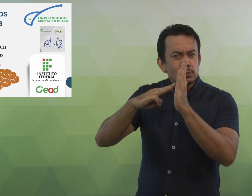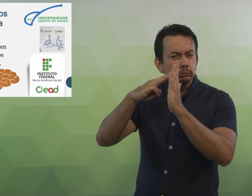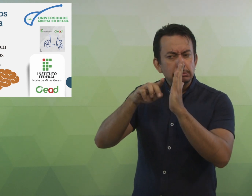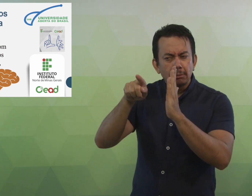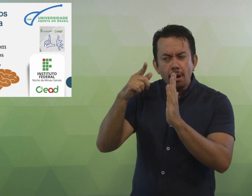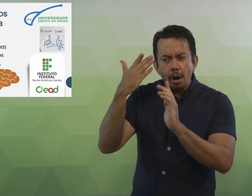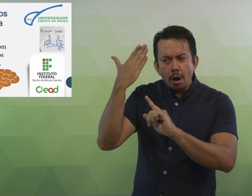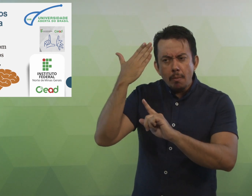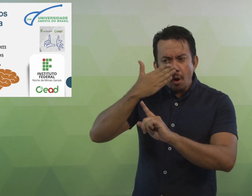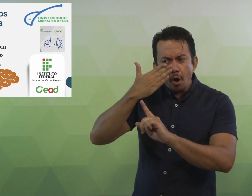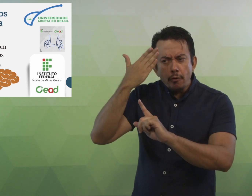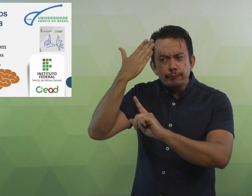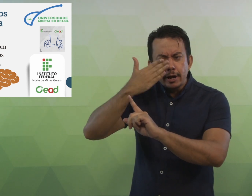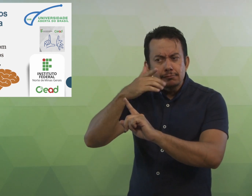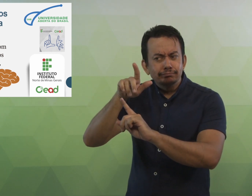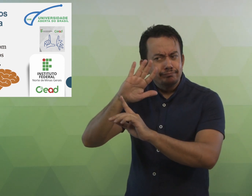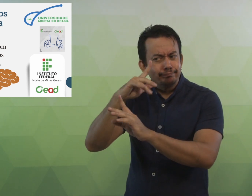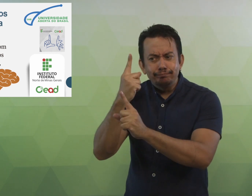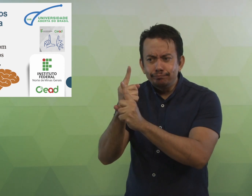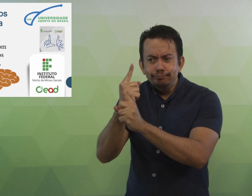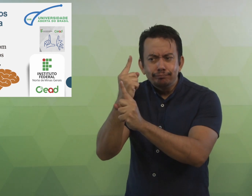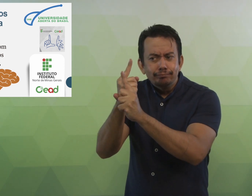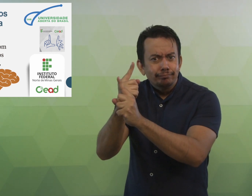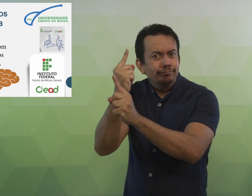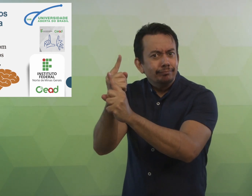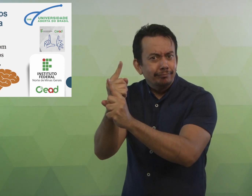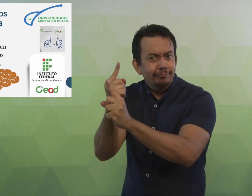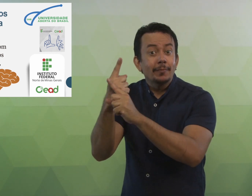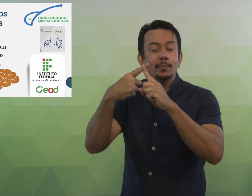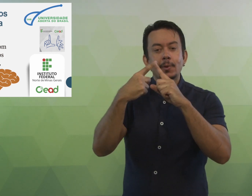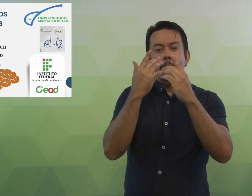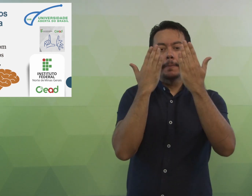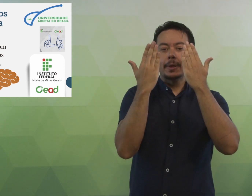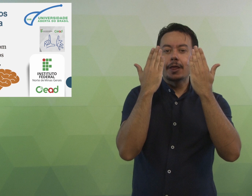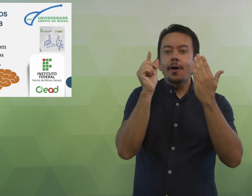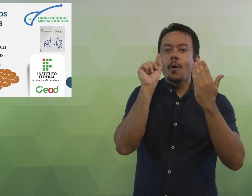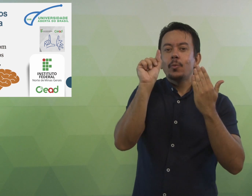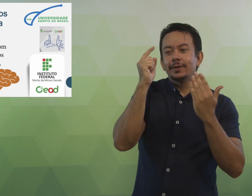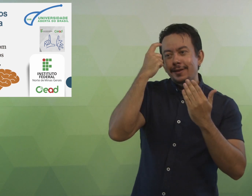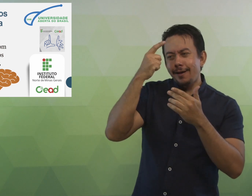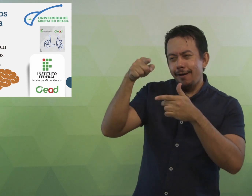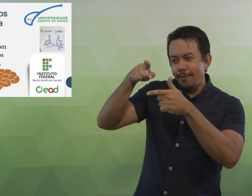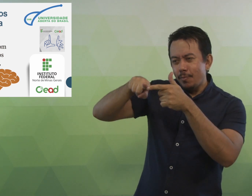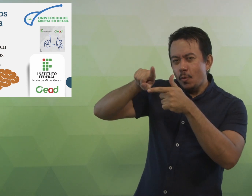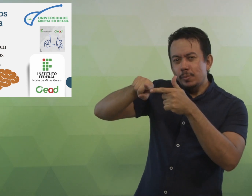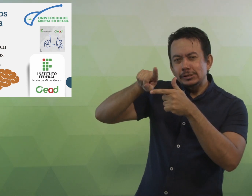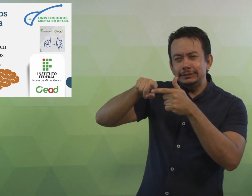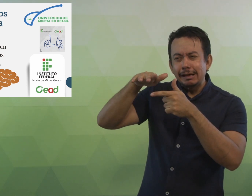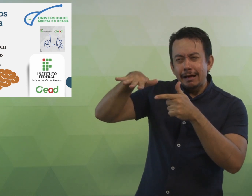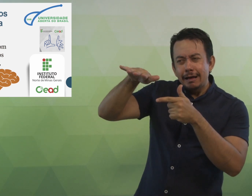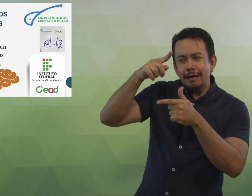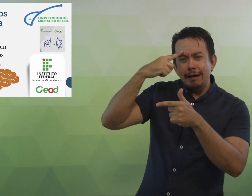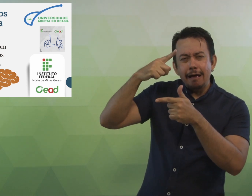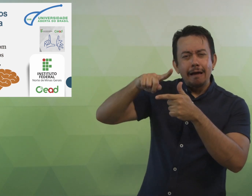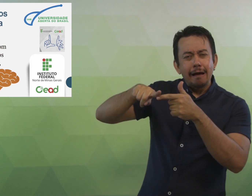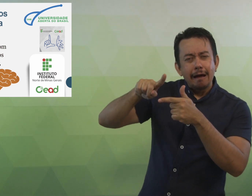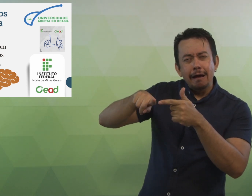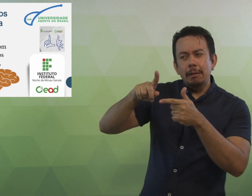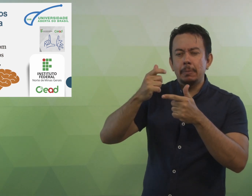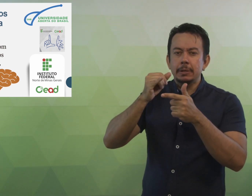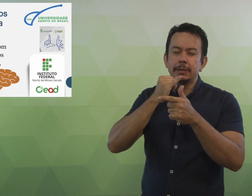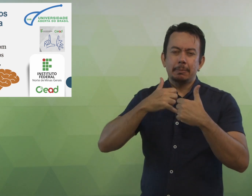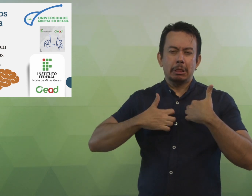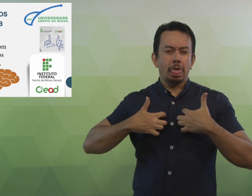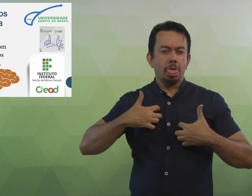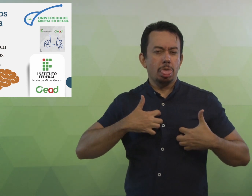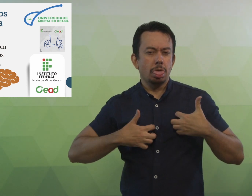conseguiram aproximar os pontos de vista com as descobertas. Então, esses pesquisadores, eles começaram a